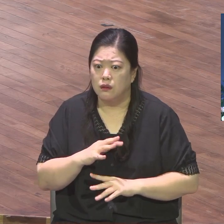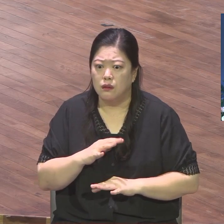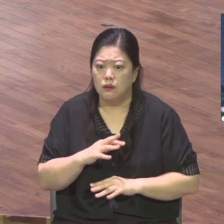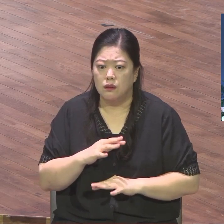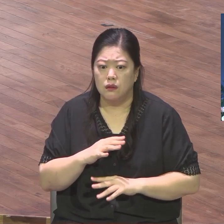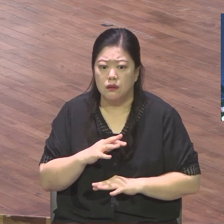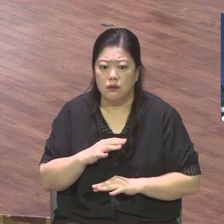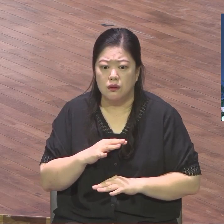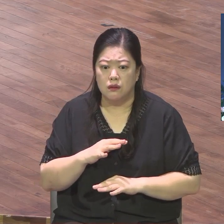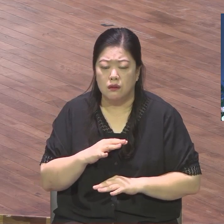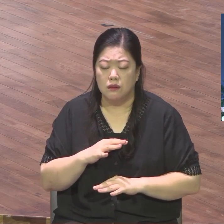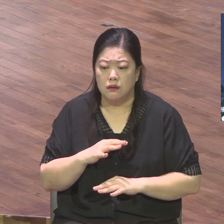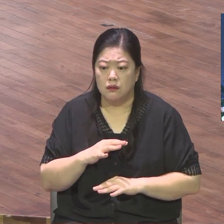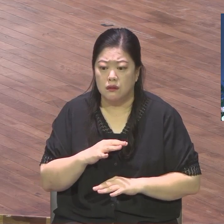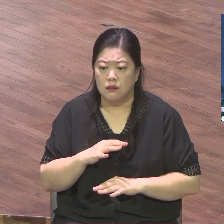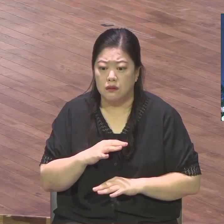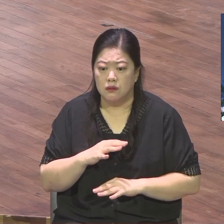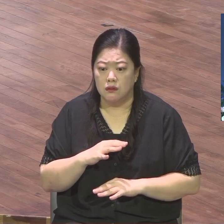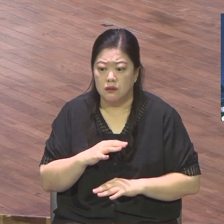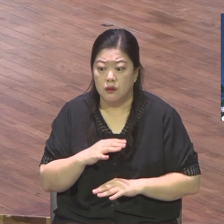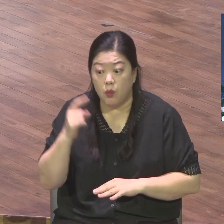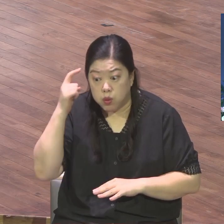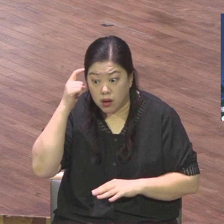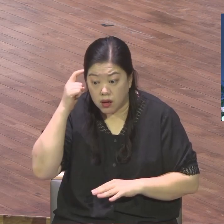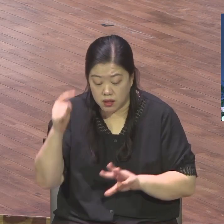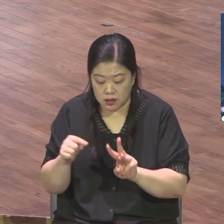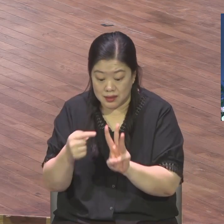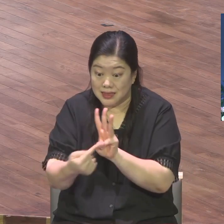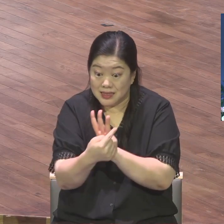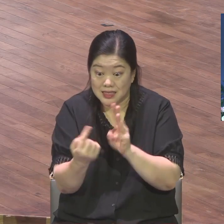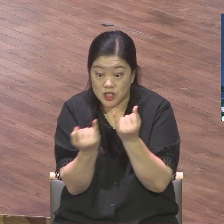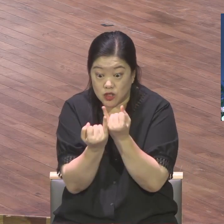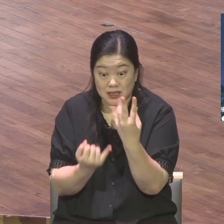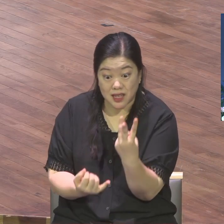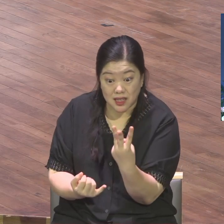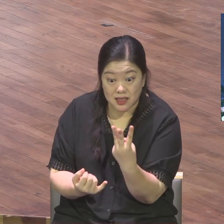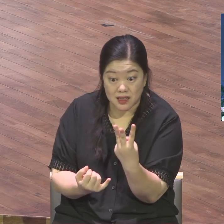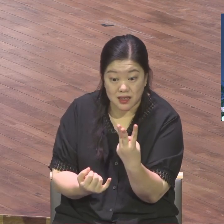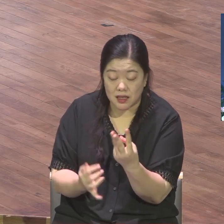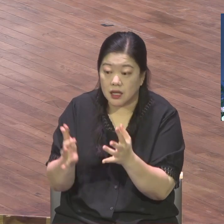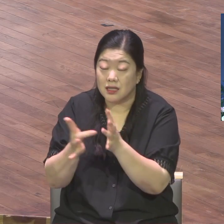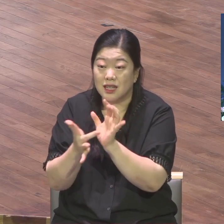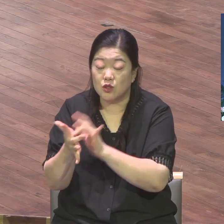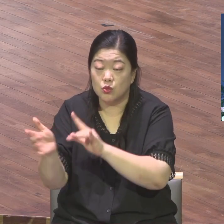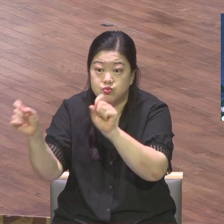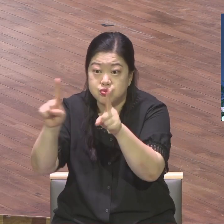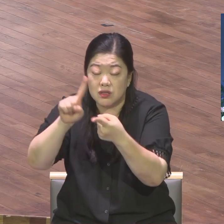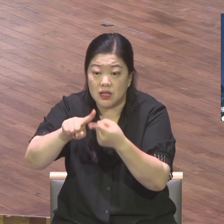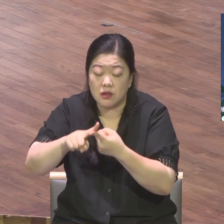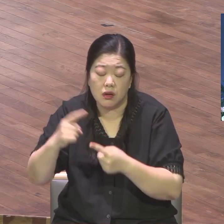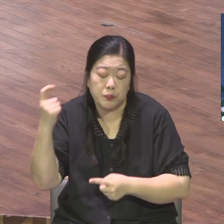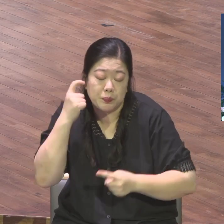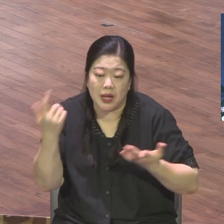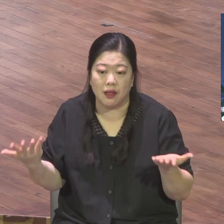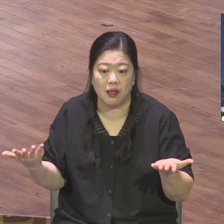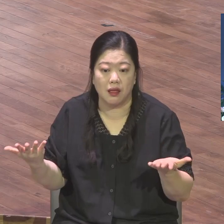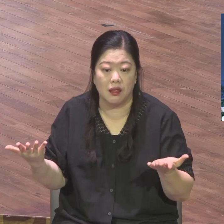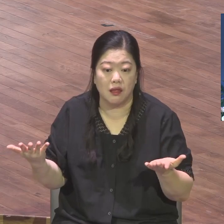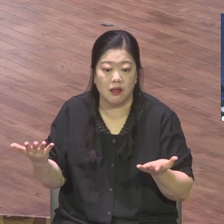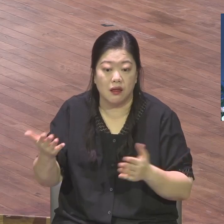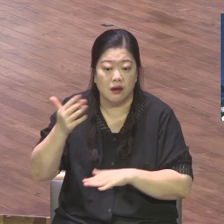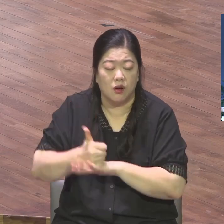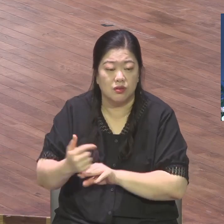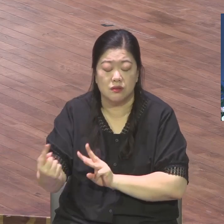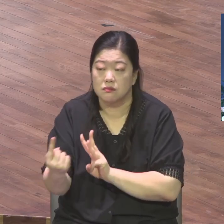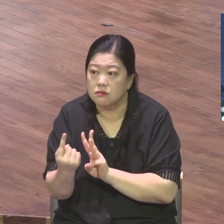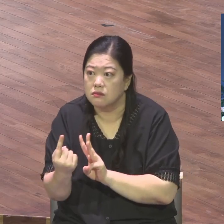있어요. 처음 듣고 처음 보는 현상이니까. 그런데 예수님께서